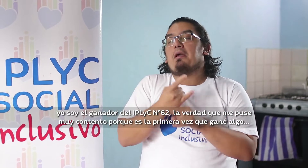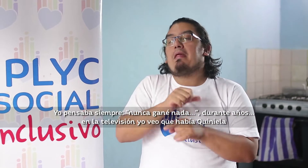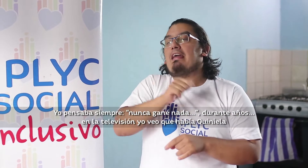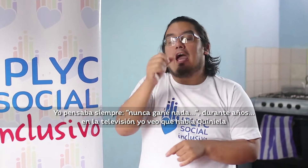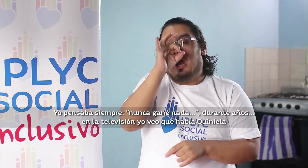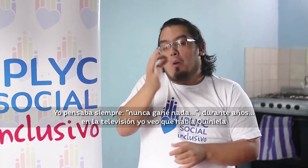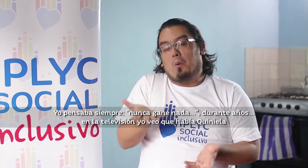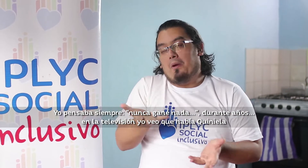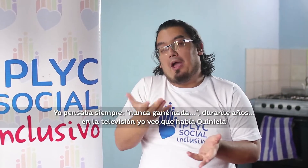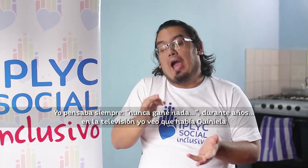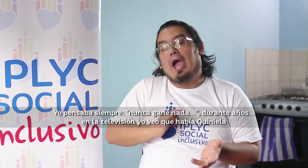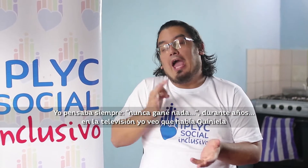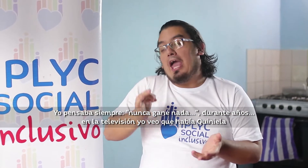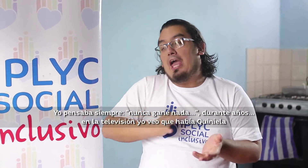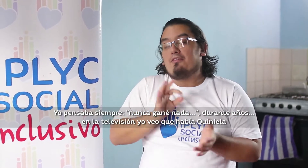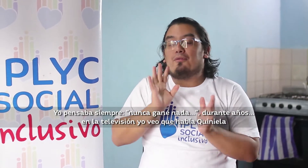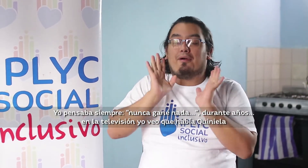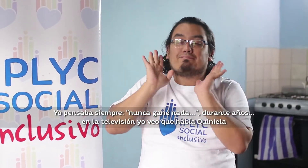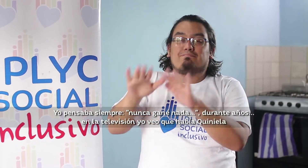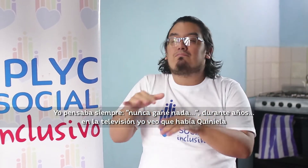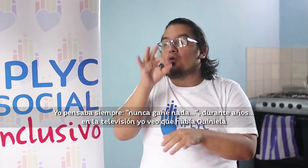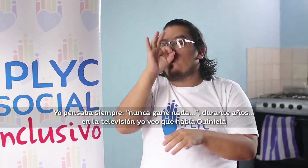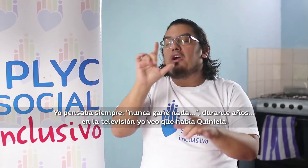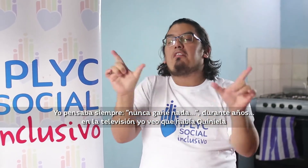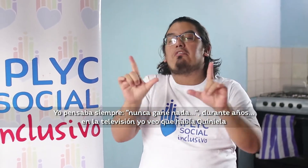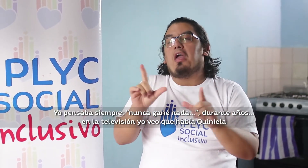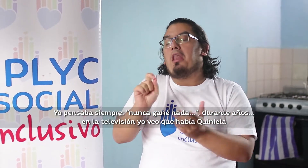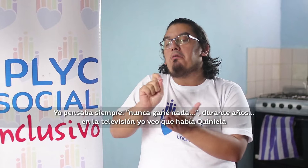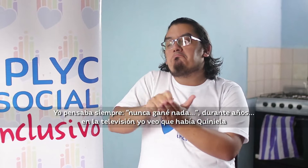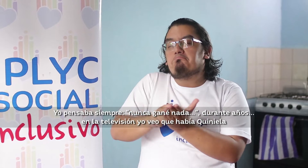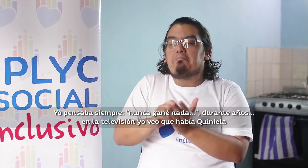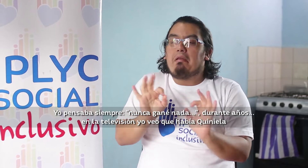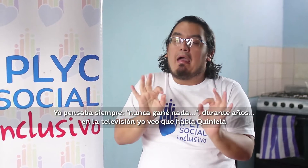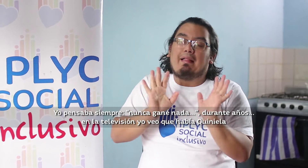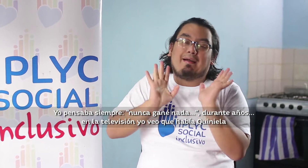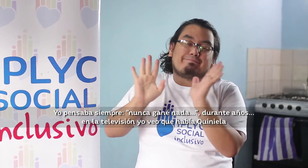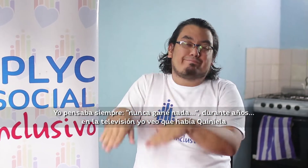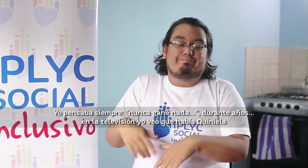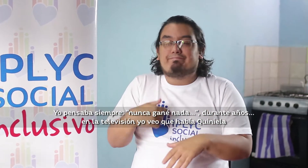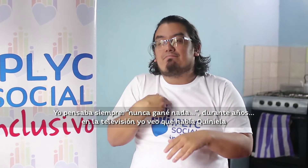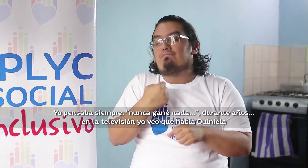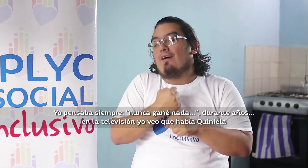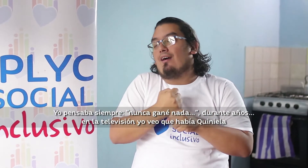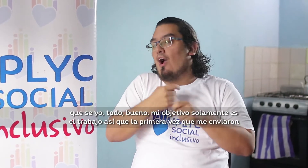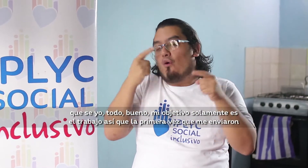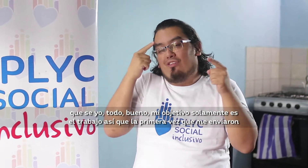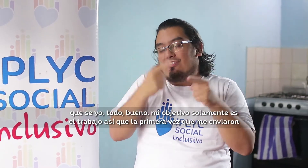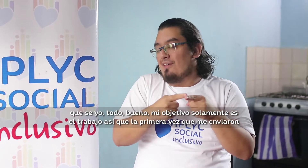Yo pensaba siempre, nunca gané nada durante años. Entonces, en la televisión yo veo ahí que había quiniela, qué sé yo, todo. Bueno,